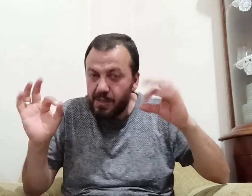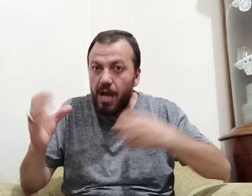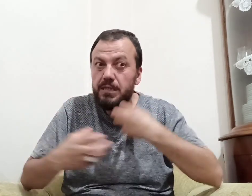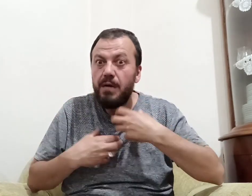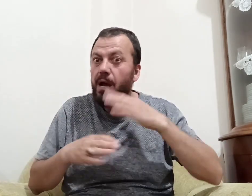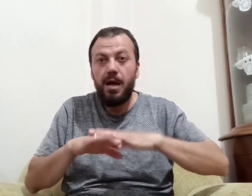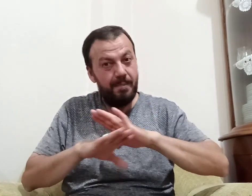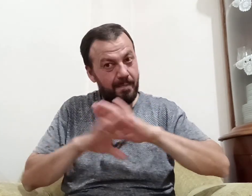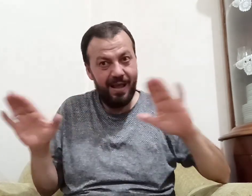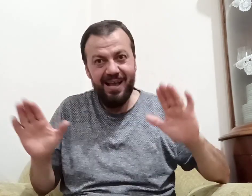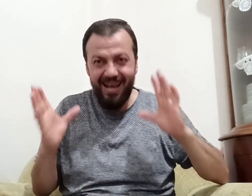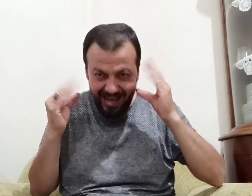hapiste yaşamak.